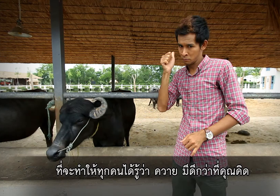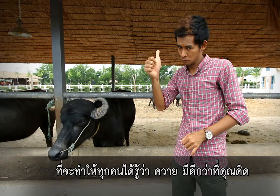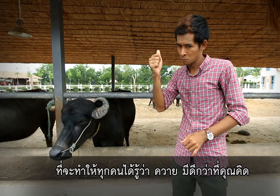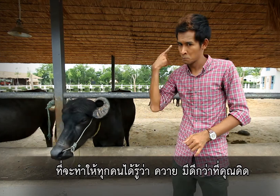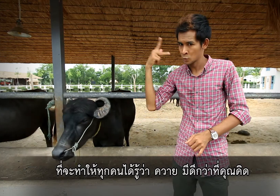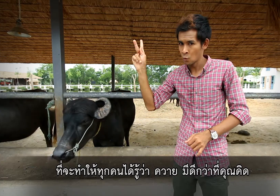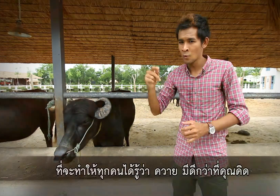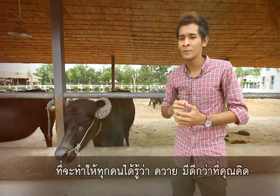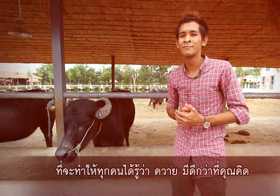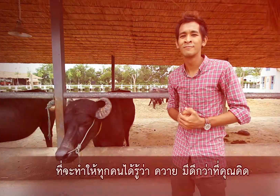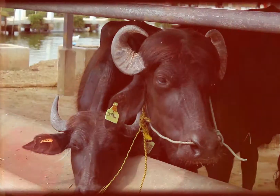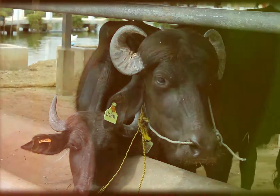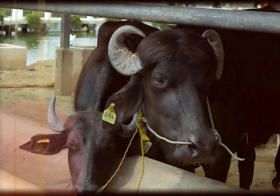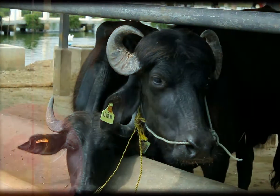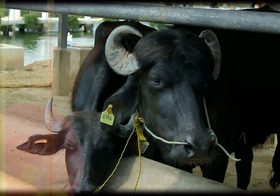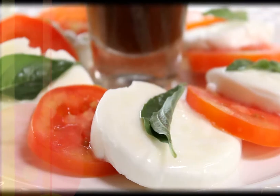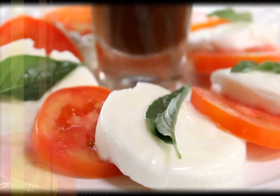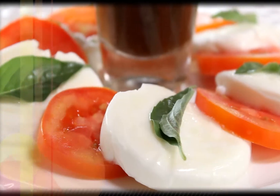มีดีกว่าที่คุณคิด